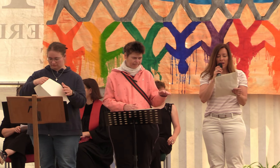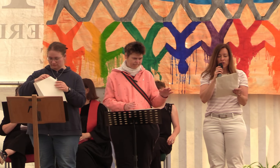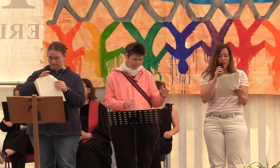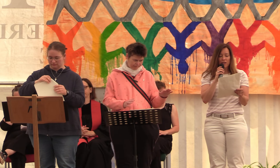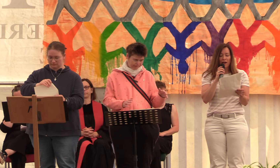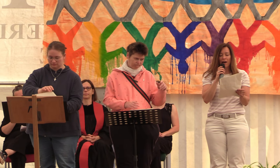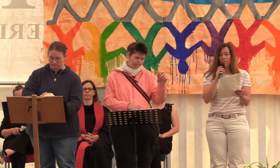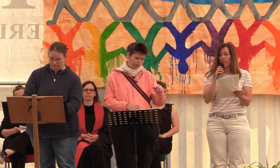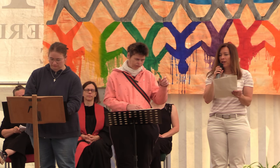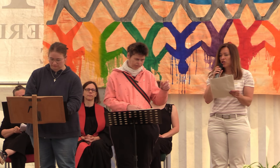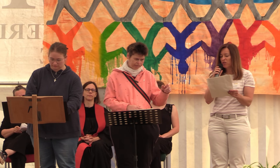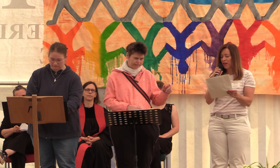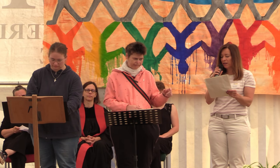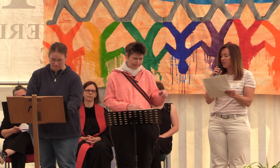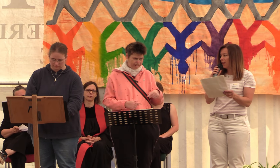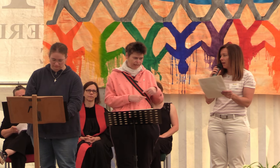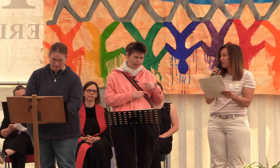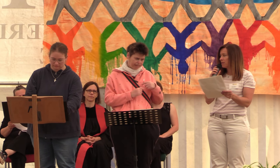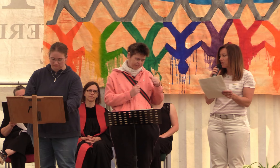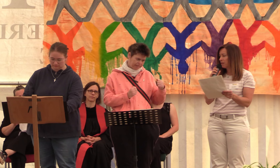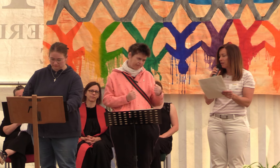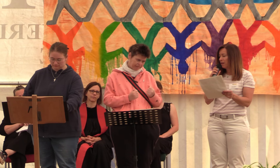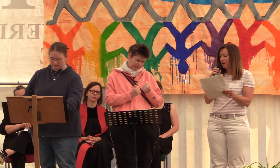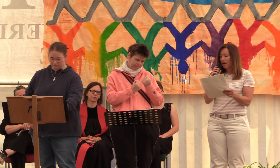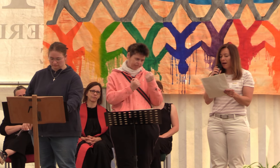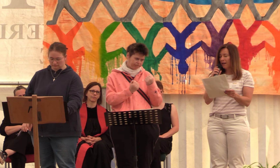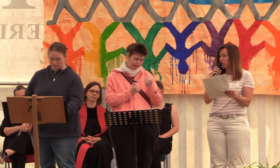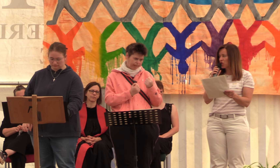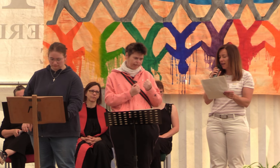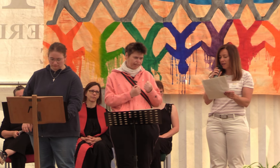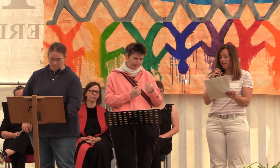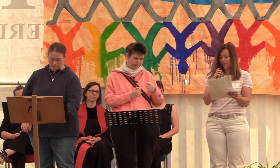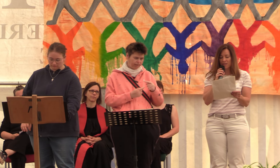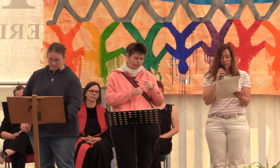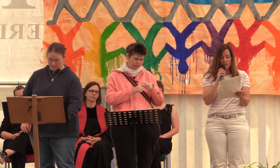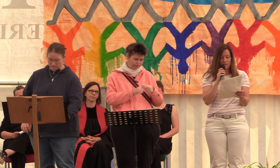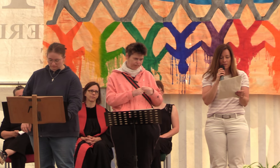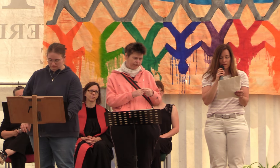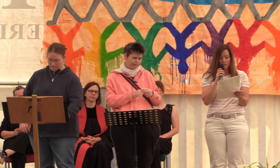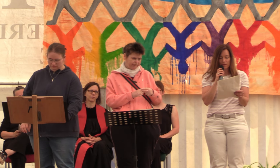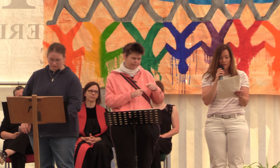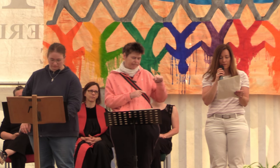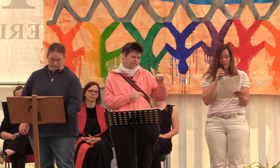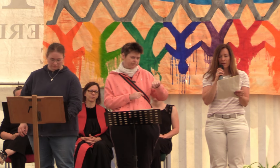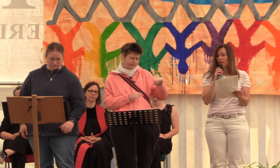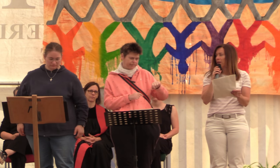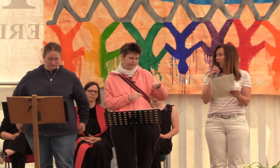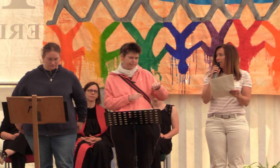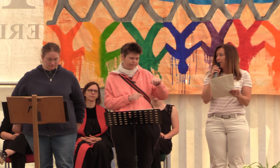Manche Menschen haben ein schweres Herz, ein schlechtes Gewissen.